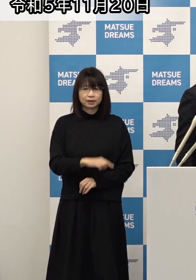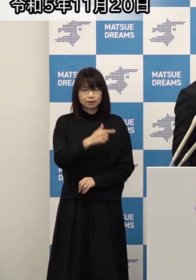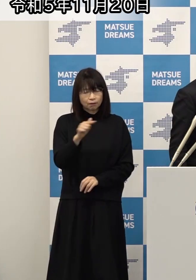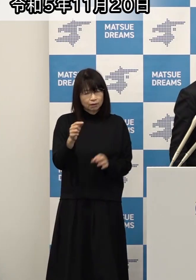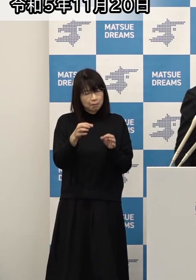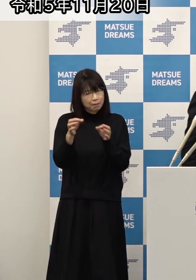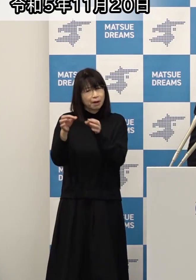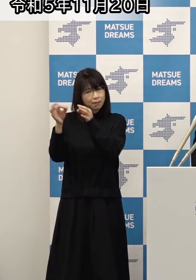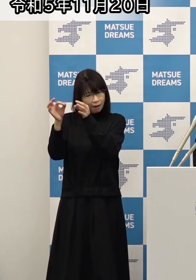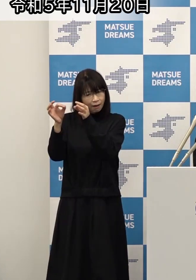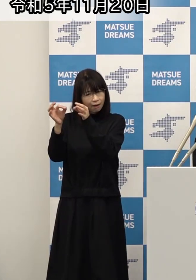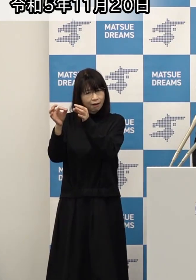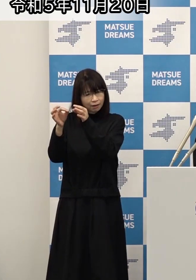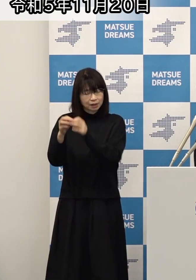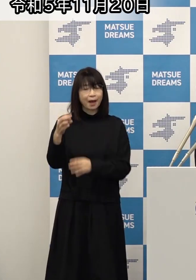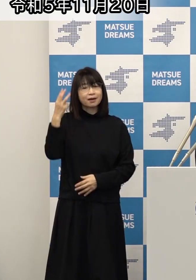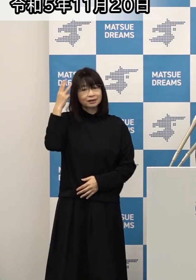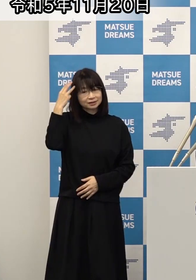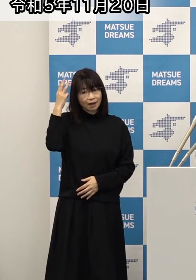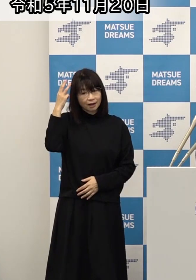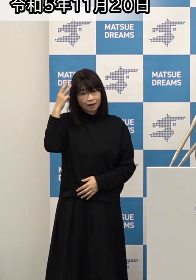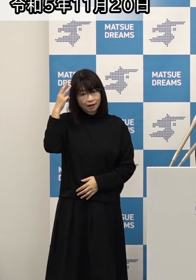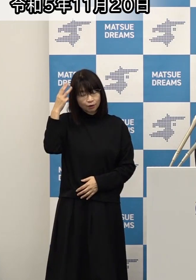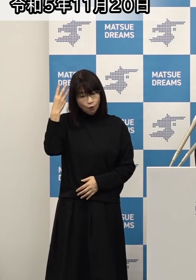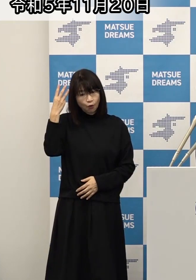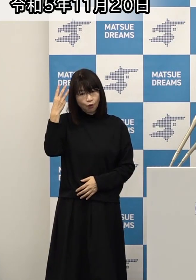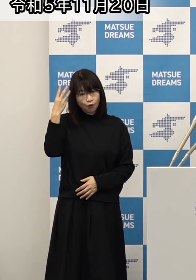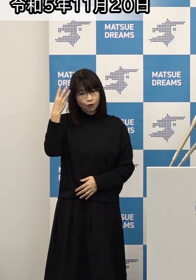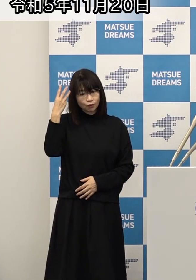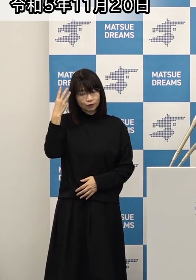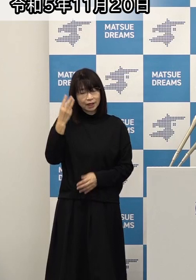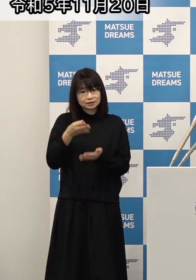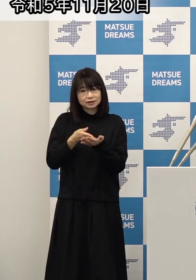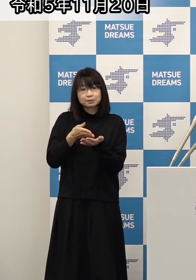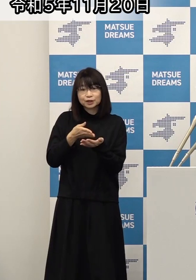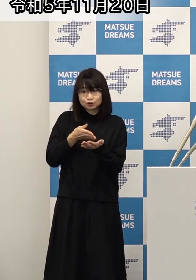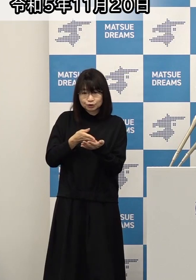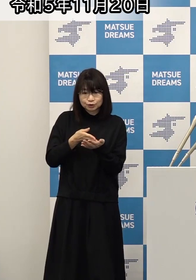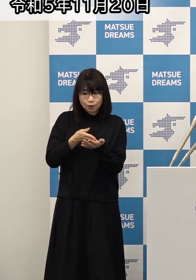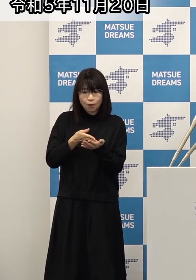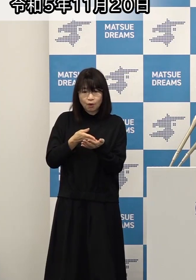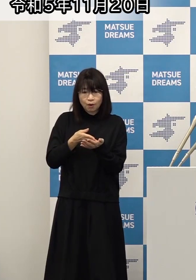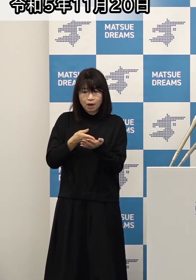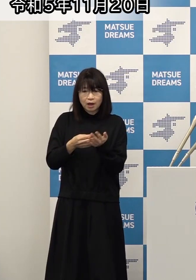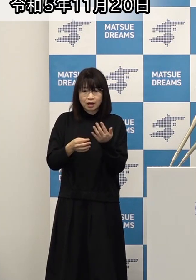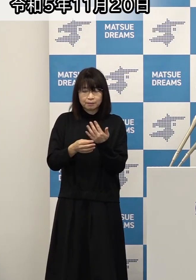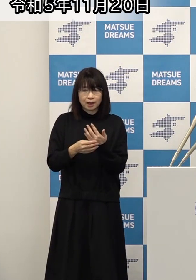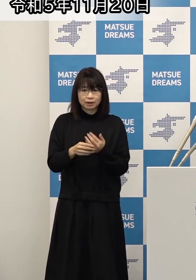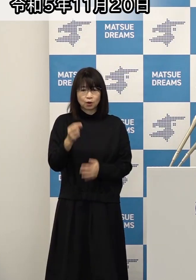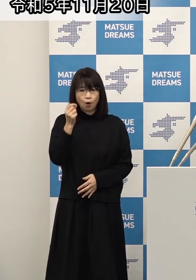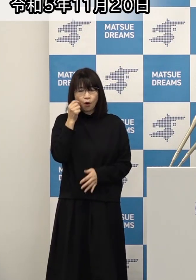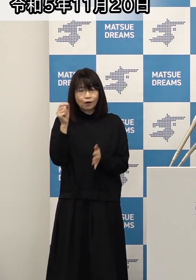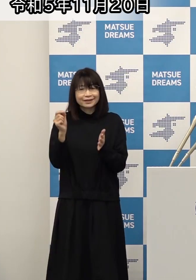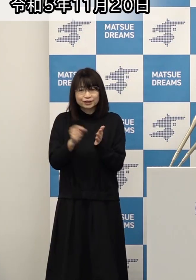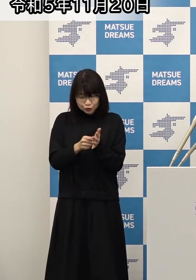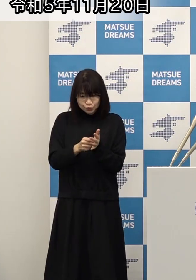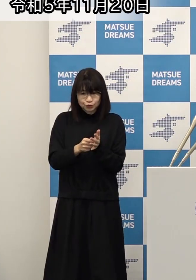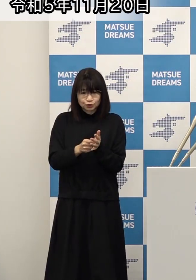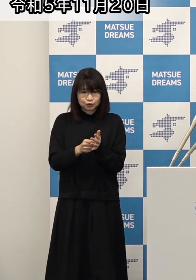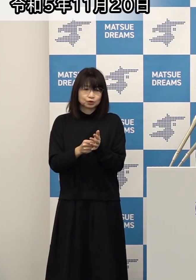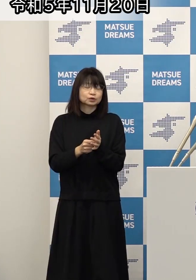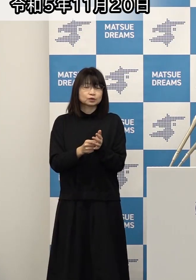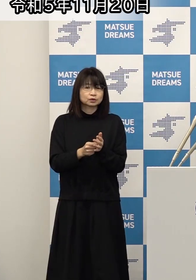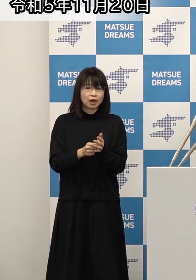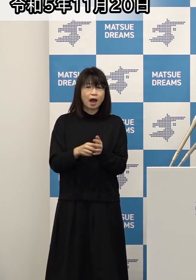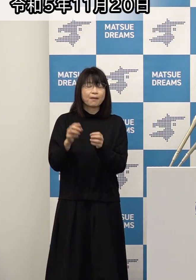りまして、こちら参考で付けさせていただいておりますが、例えば鋼の管交換については前